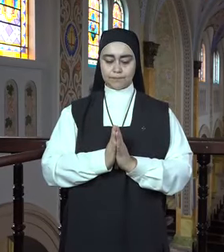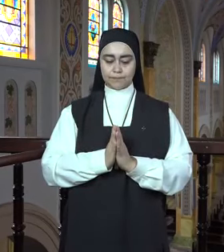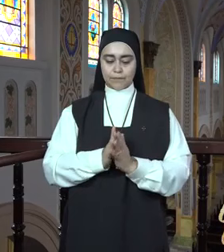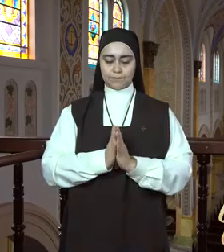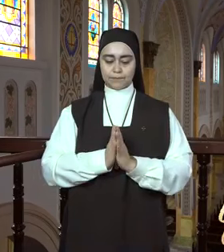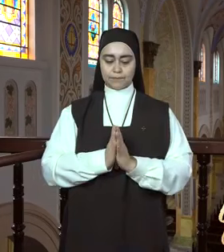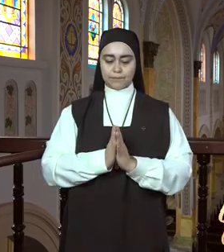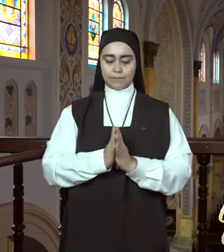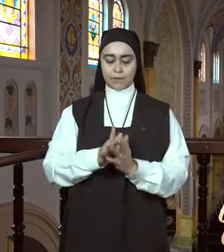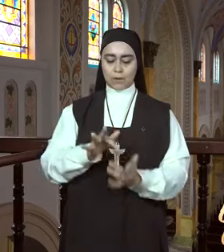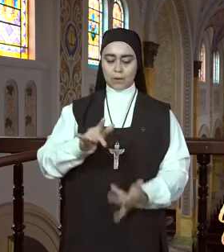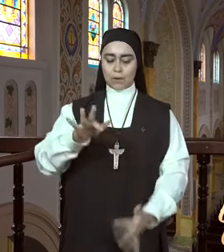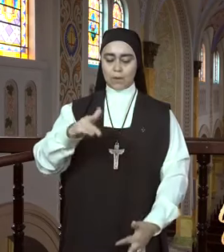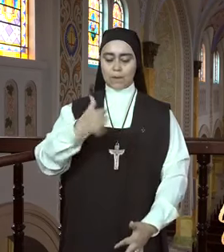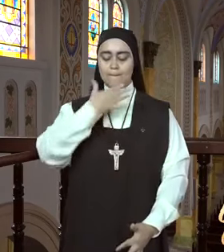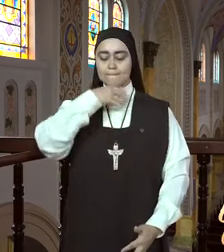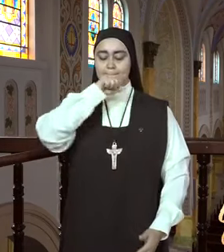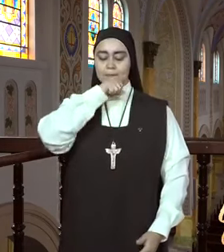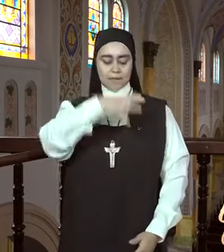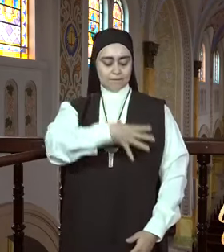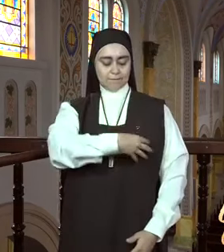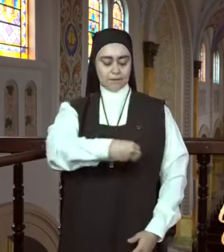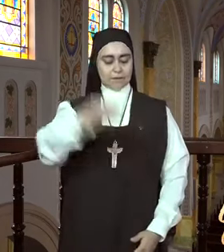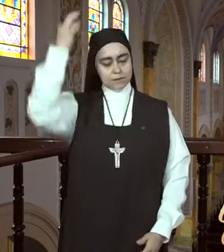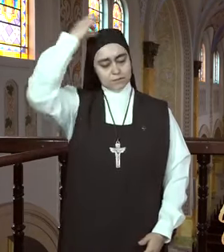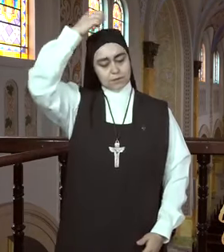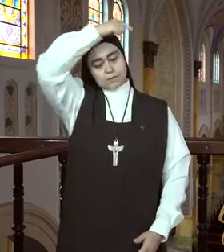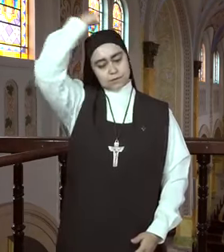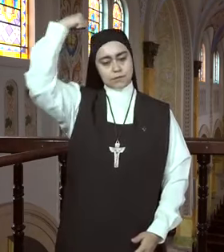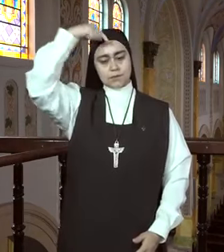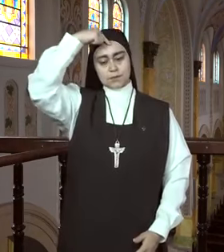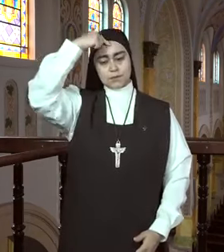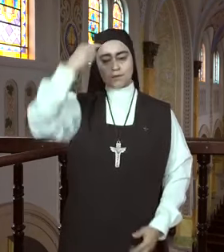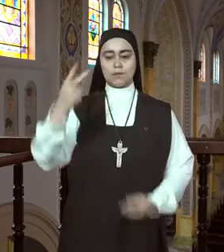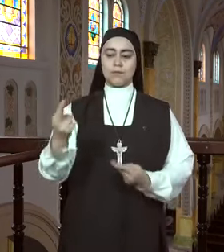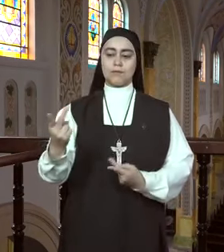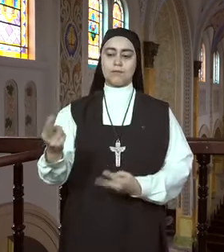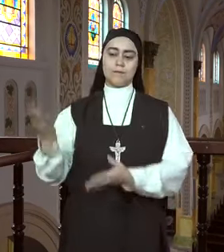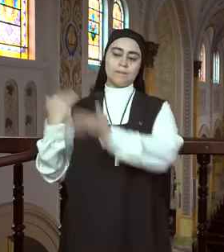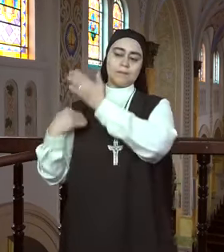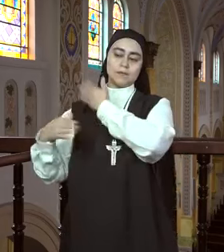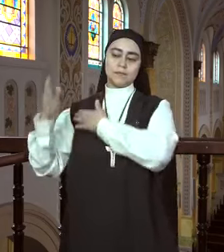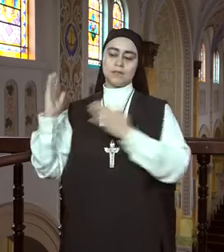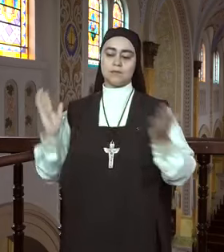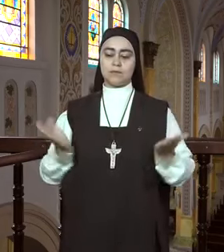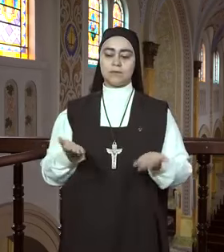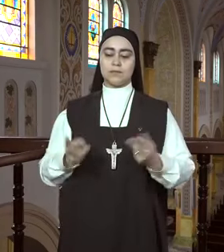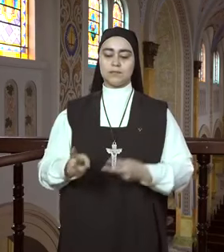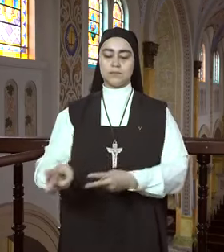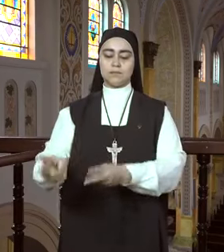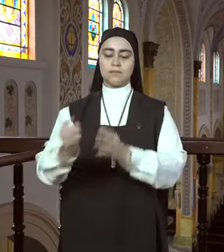Glória ao Pai, ao Filho e ao Espírito Santo, como era no princípio, agora e sempre. Amém.